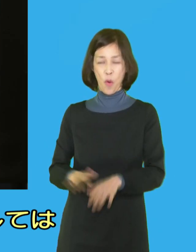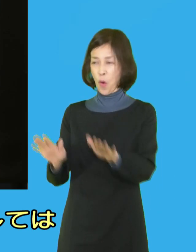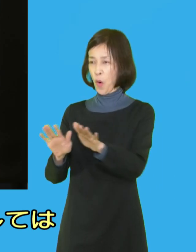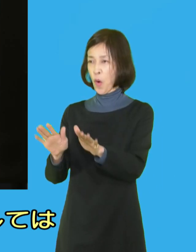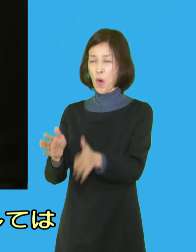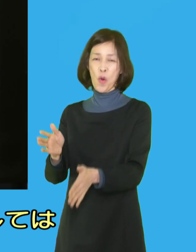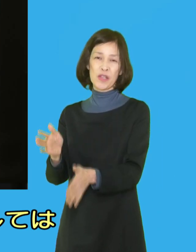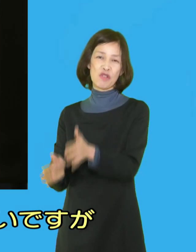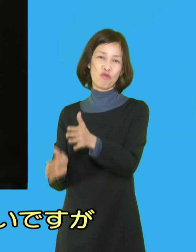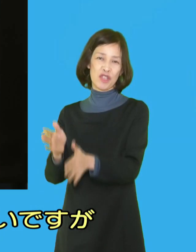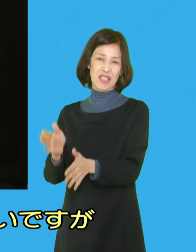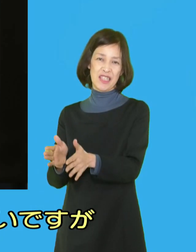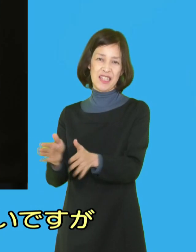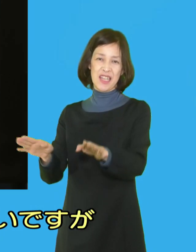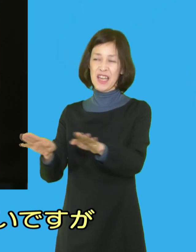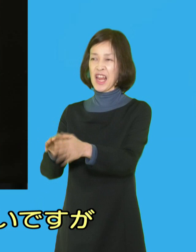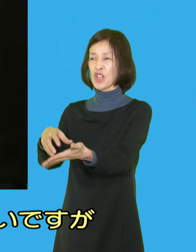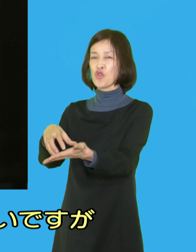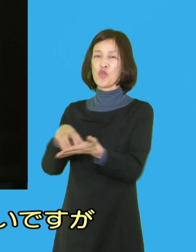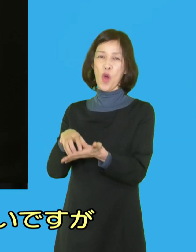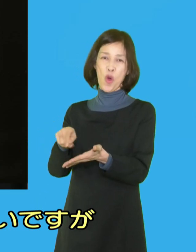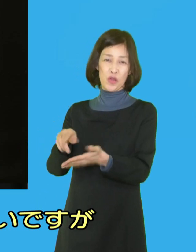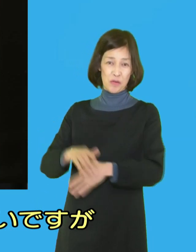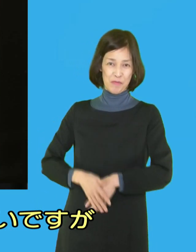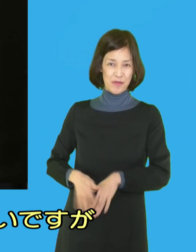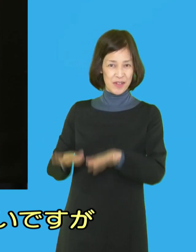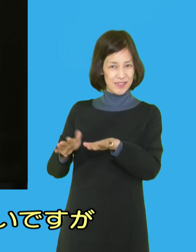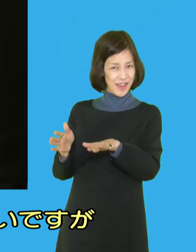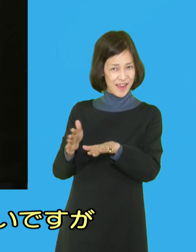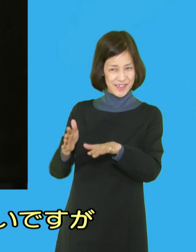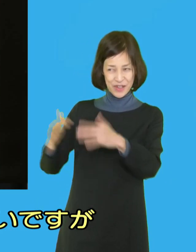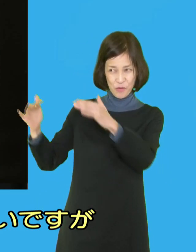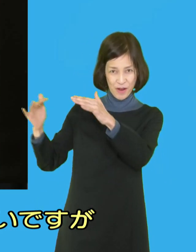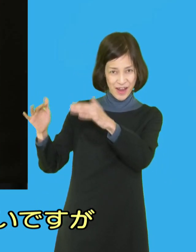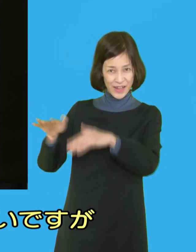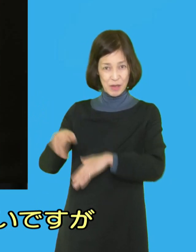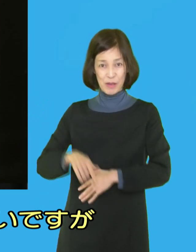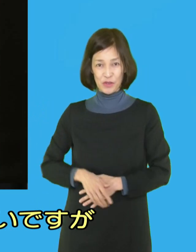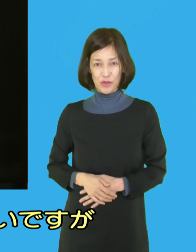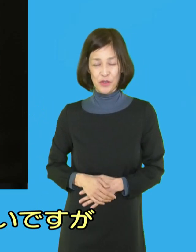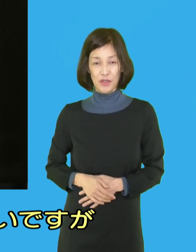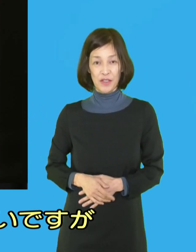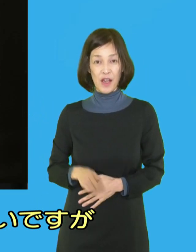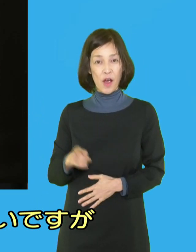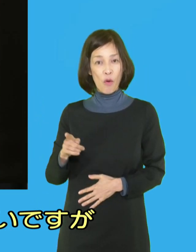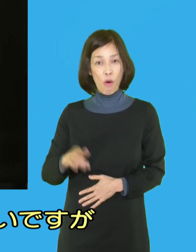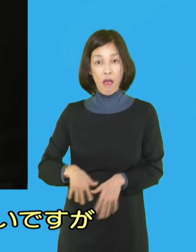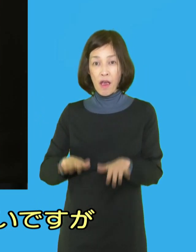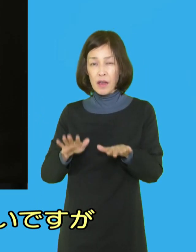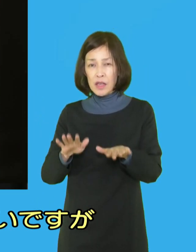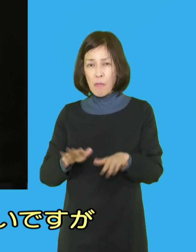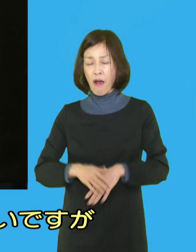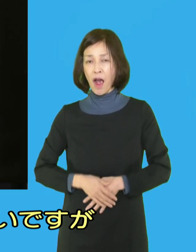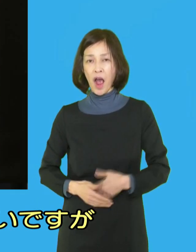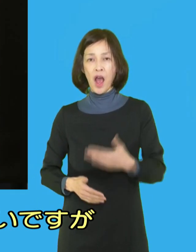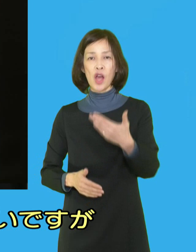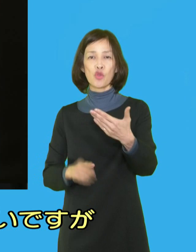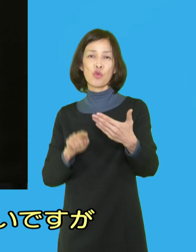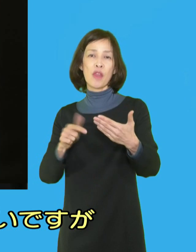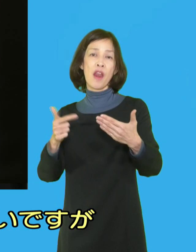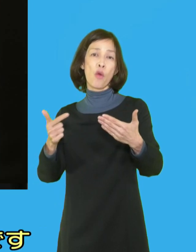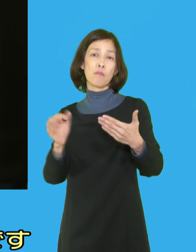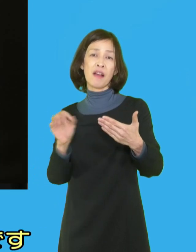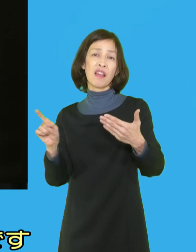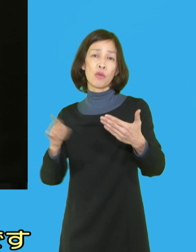児休業というものも昨今話題になることが多いですが、こちらもですね、今堺市では 9.6%